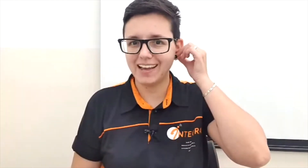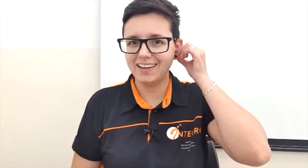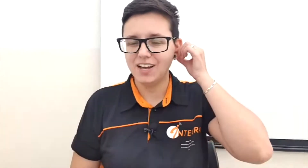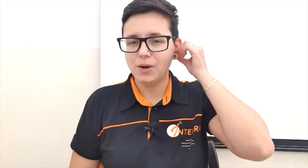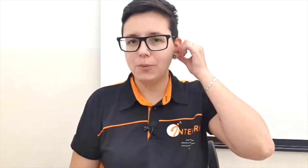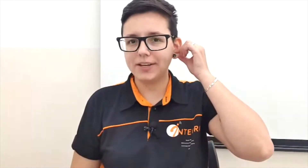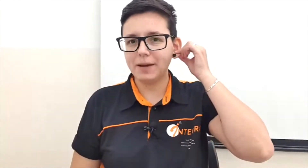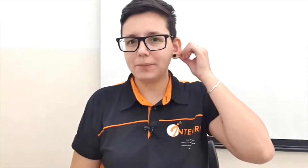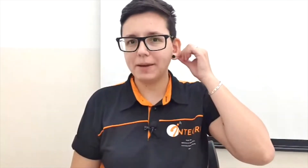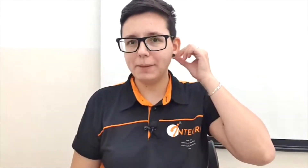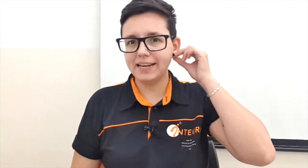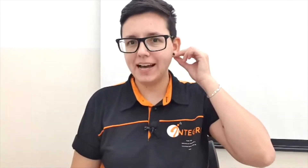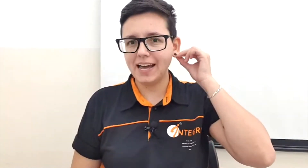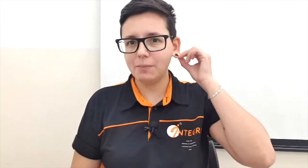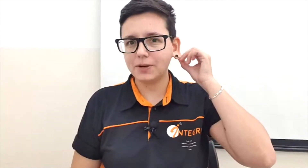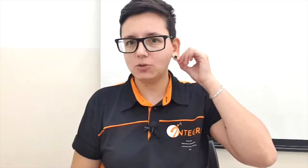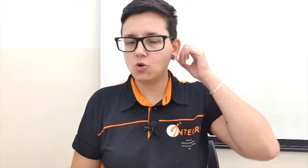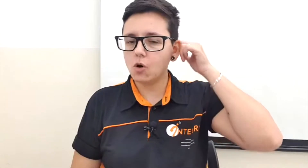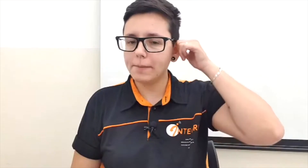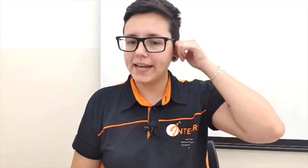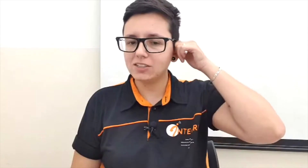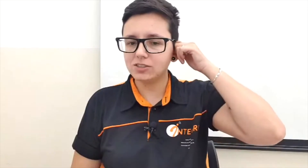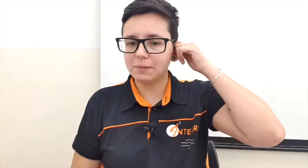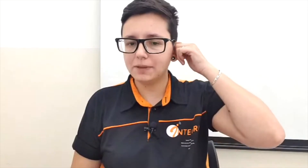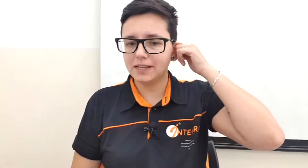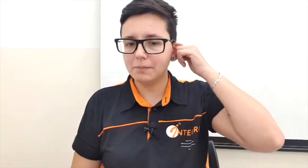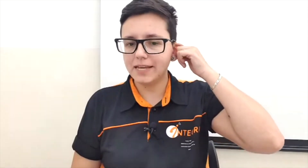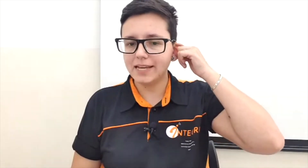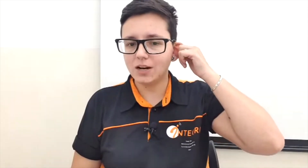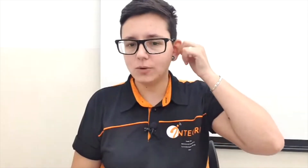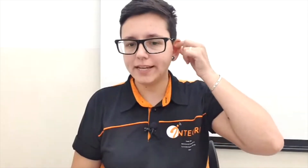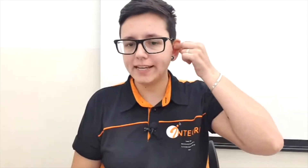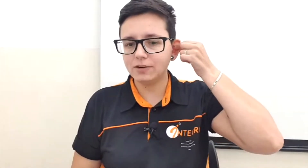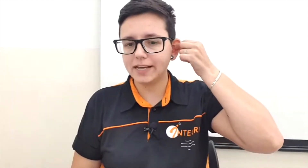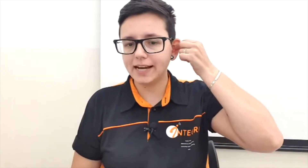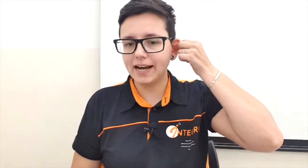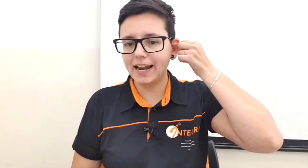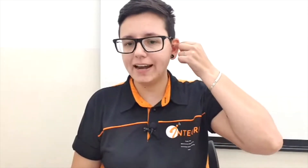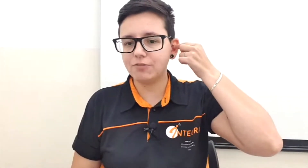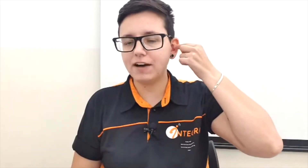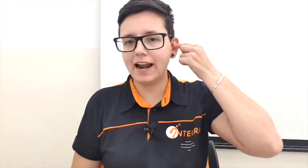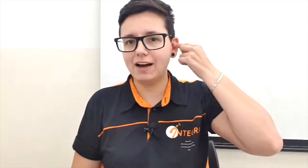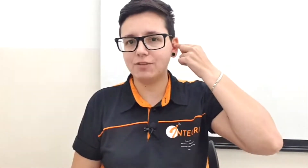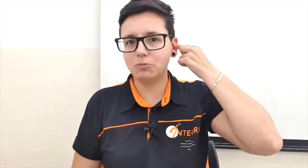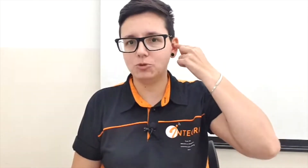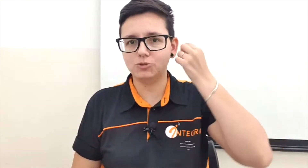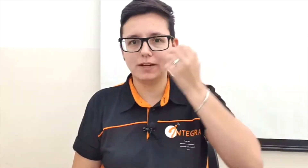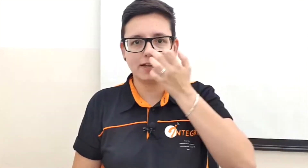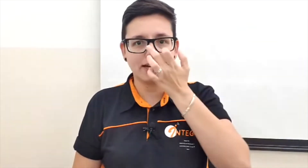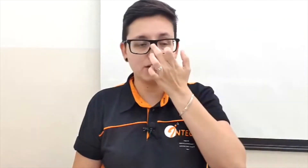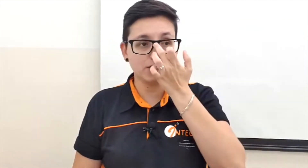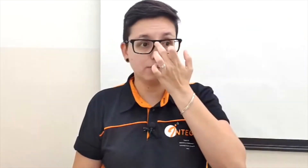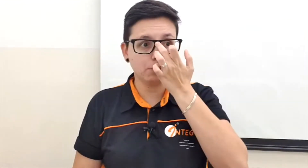né? Por quê? Porque bem na época do começo da pandemia, o que a galera falava muito, né? O que a gente via muito